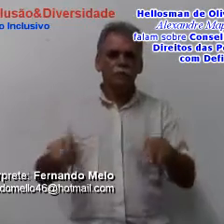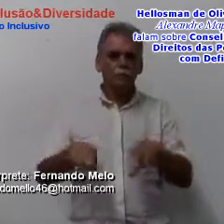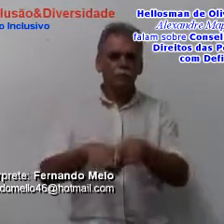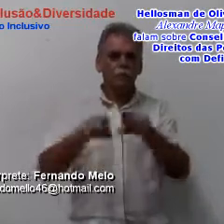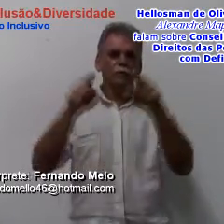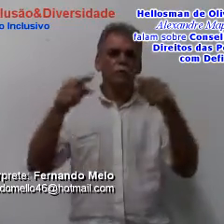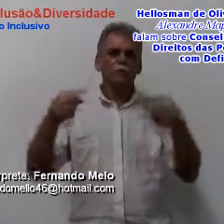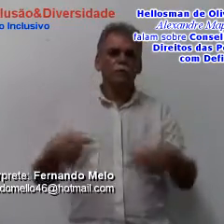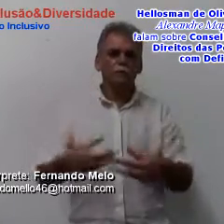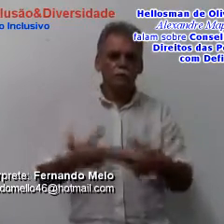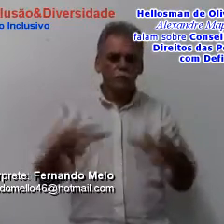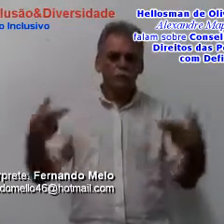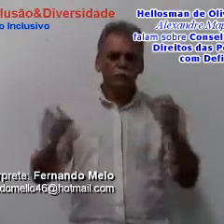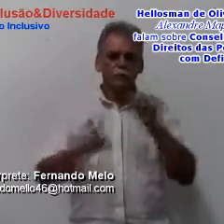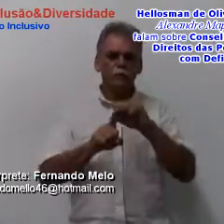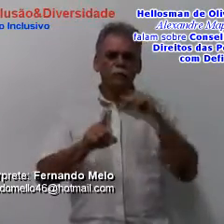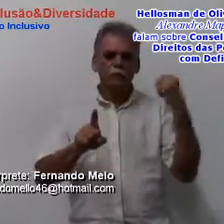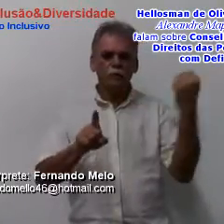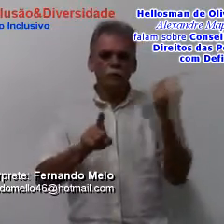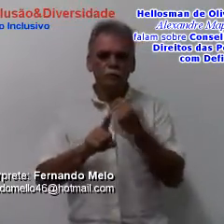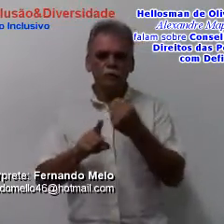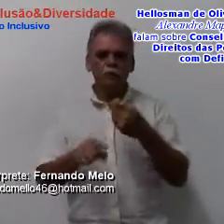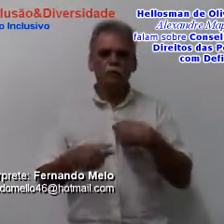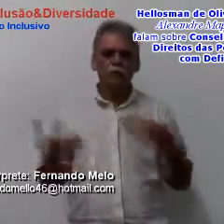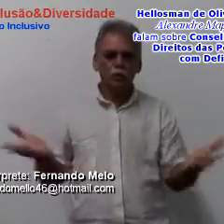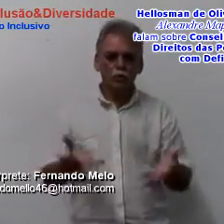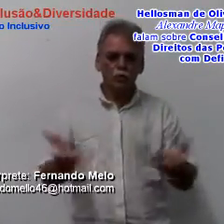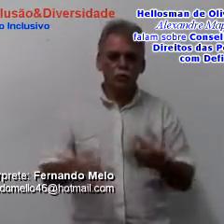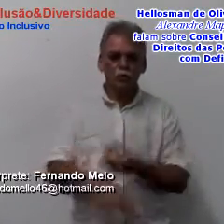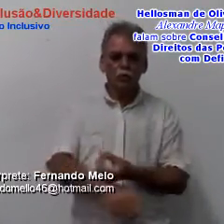tivemos embates mais do que